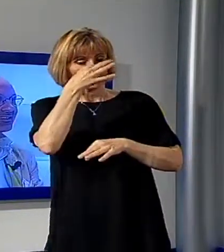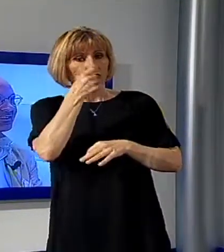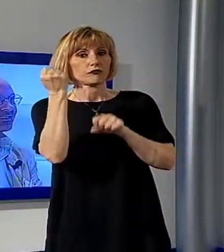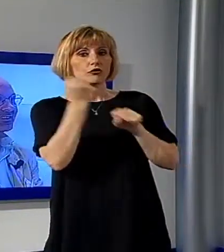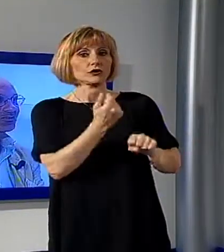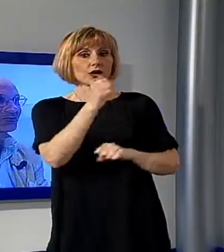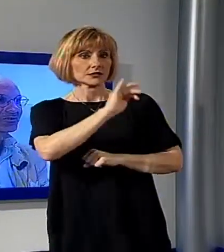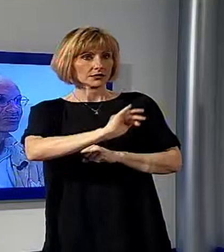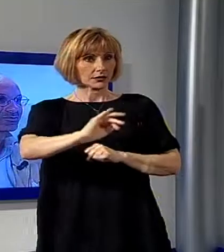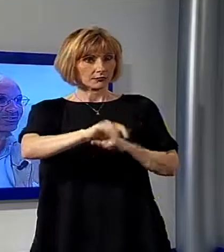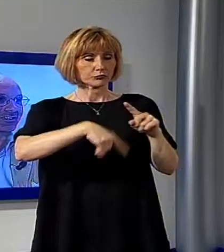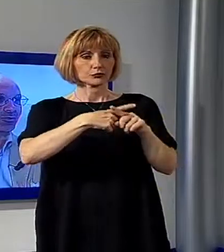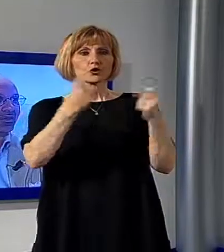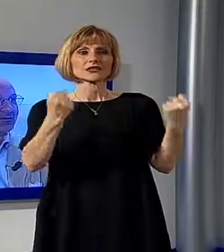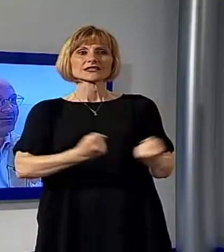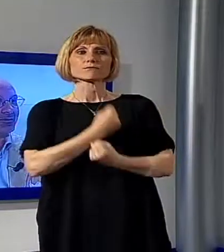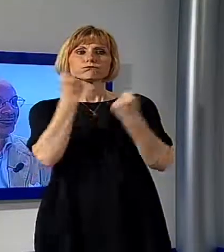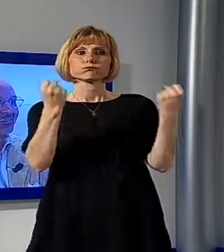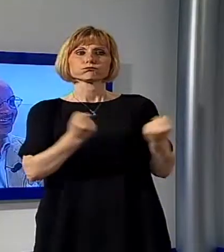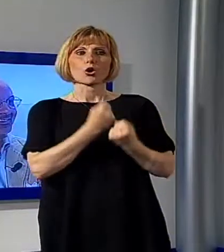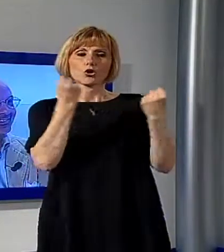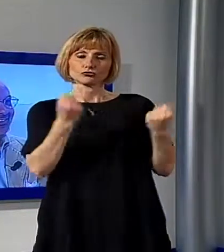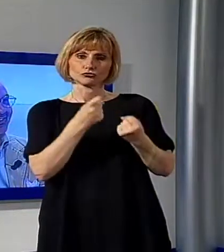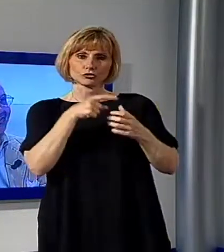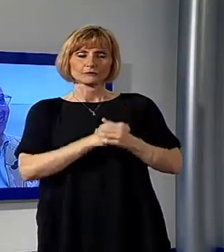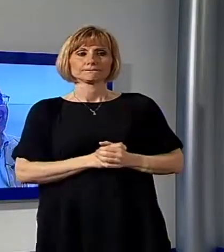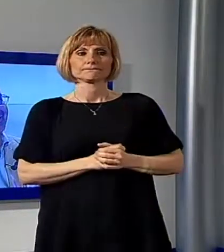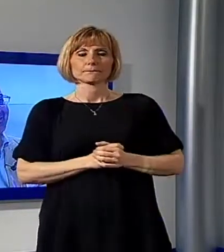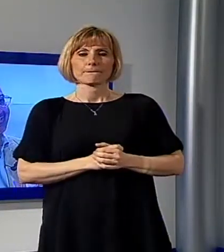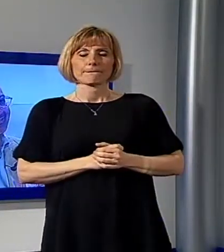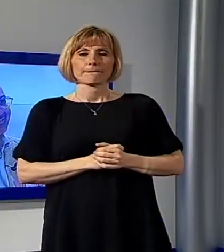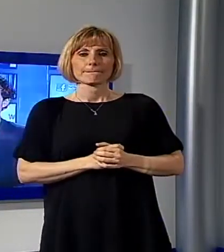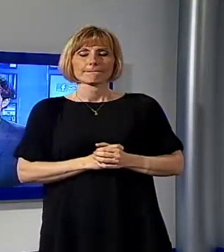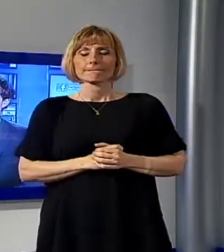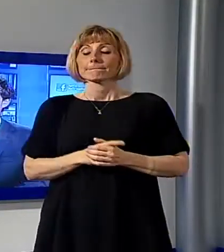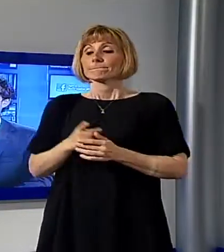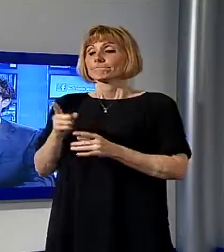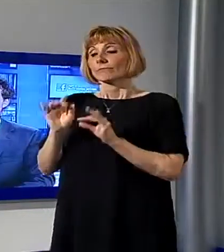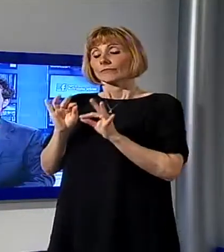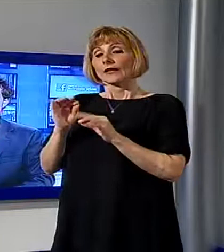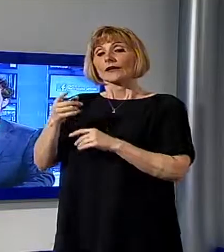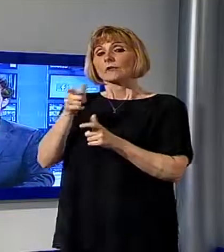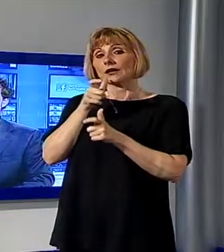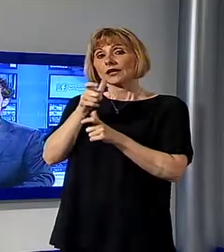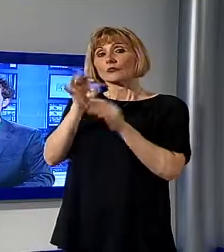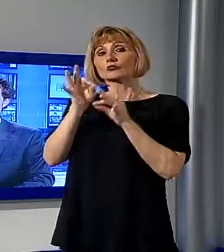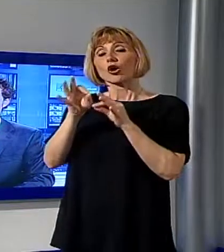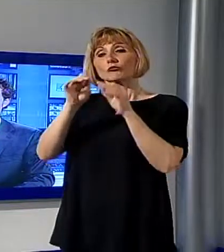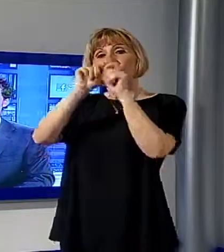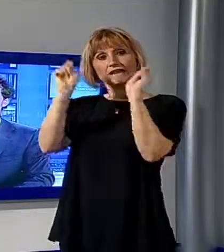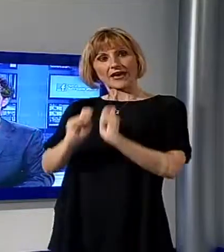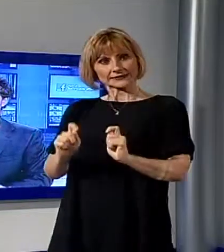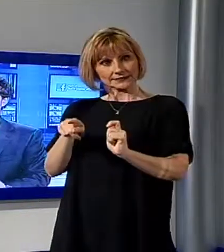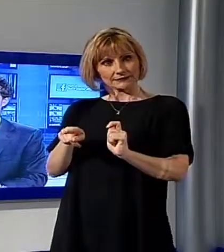con lo sponsor Lucca BMW. Ecco, infatti parliamo di festival, ma è un